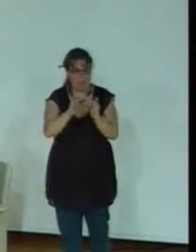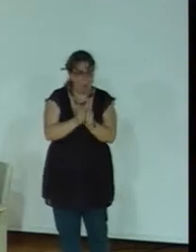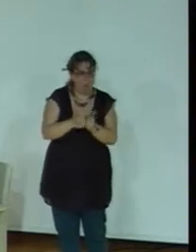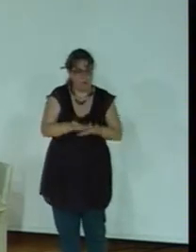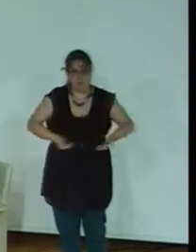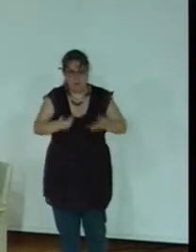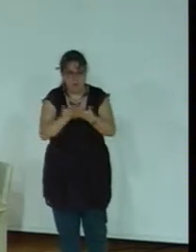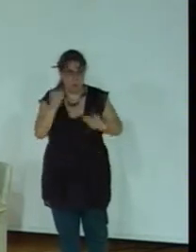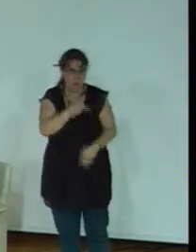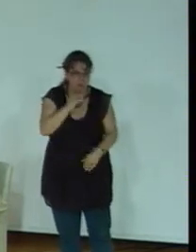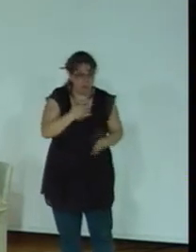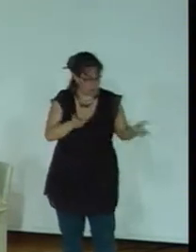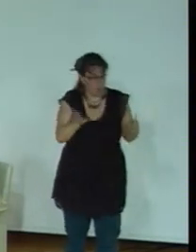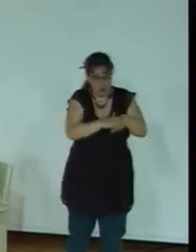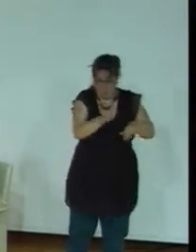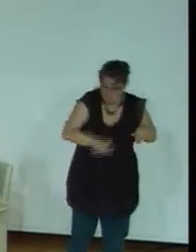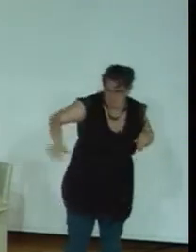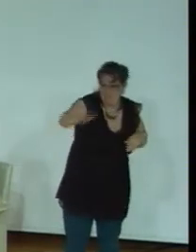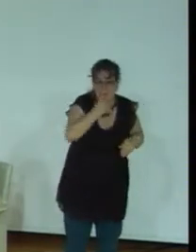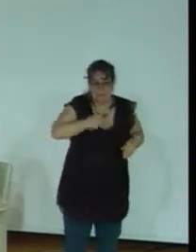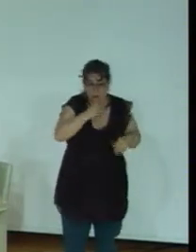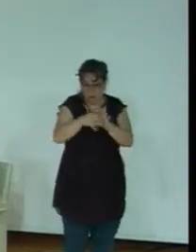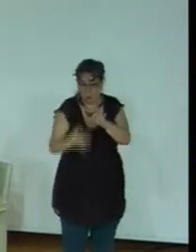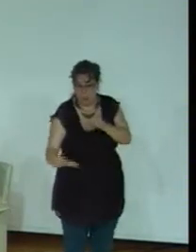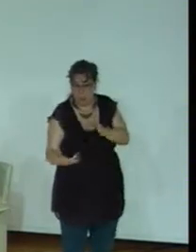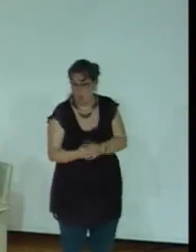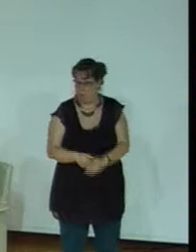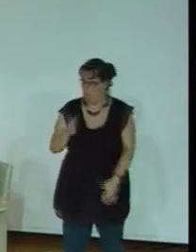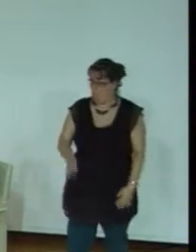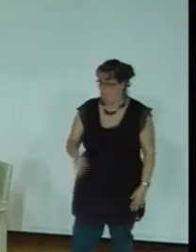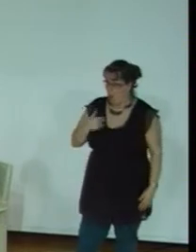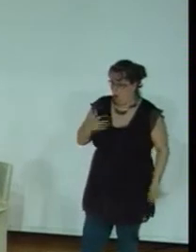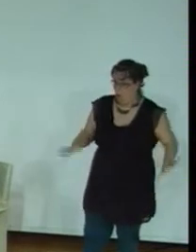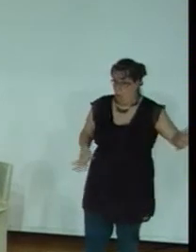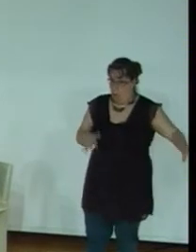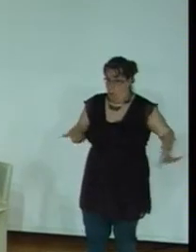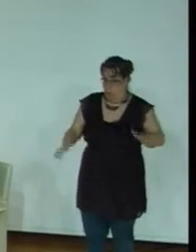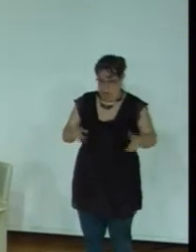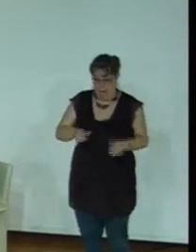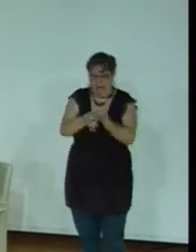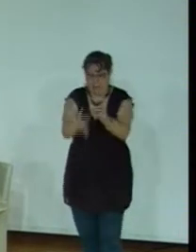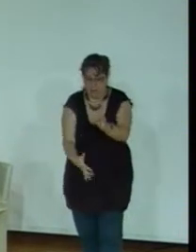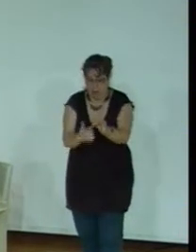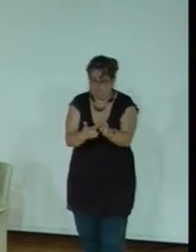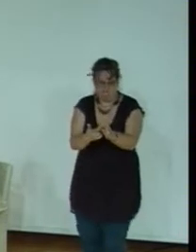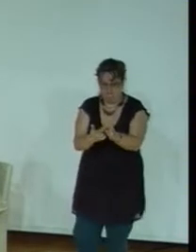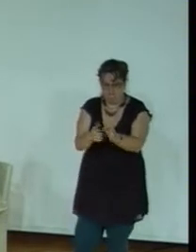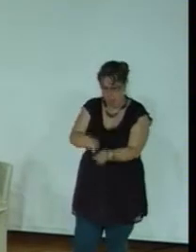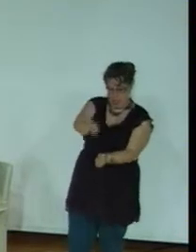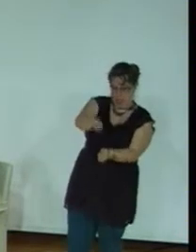L'impact est encore difficilement mesurable. Moi, je ne me suis pas encore complètement réveillé de la gueule de bois du week-end dernier et des conséquences qui s'en suivent